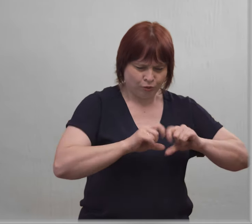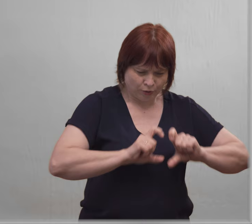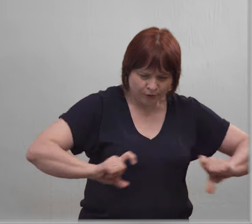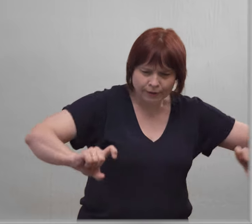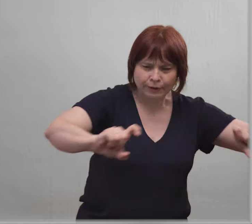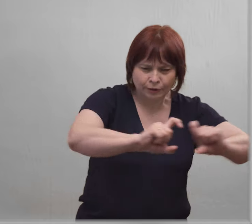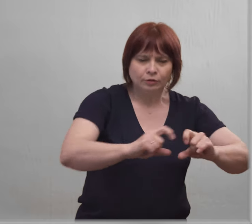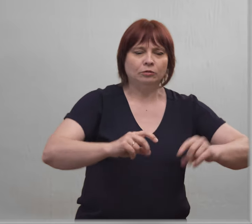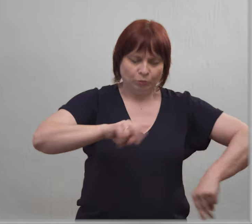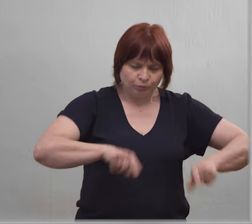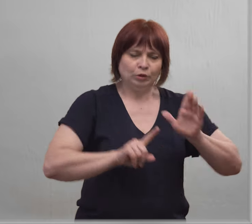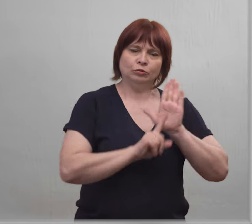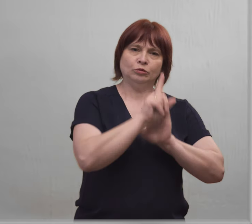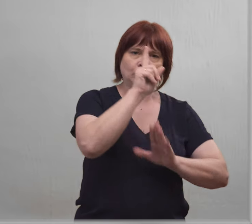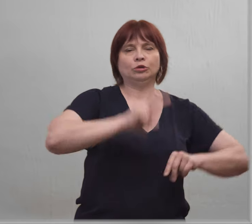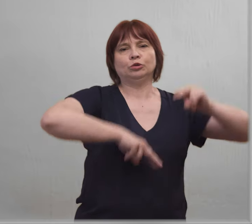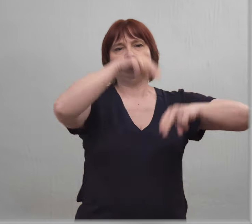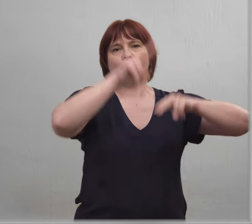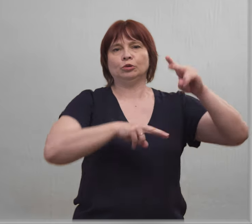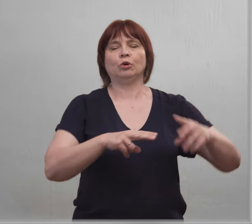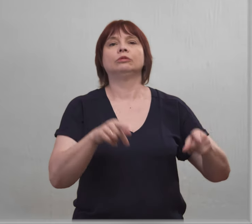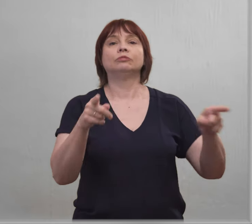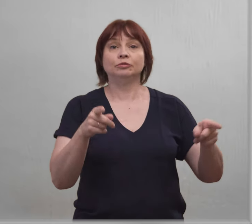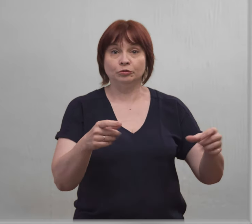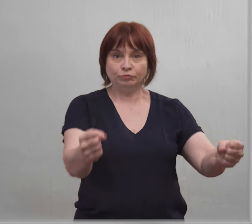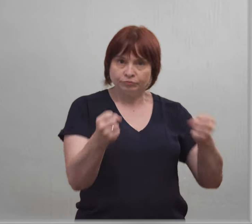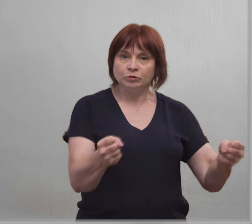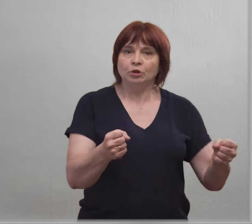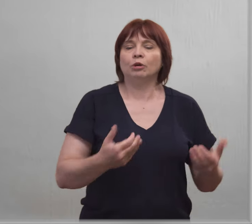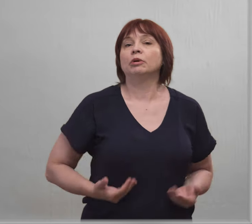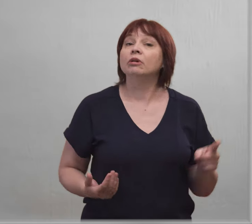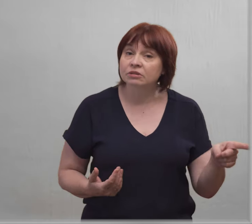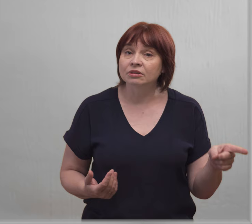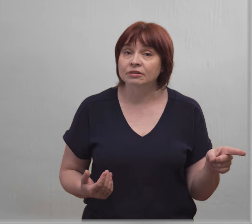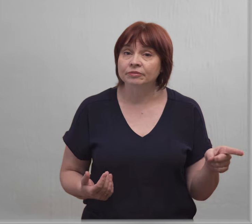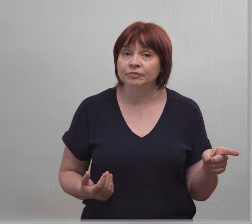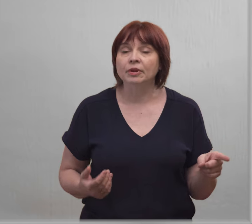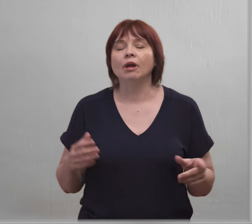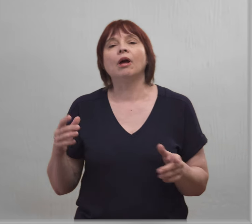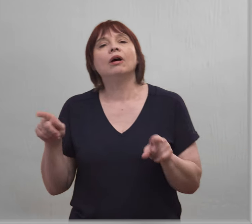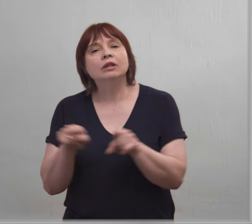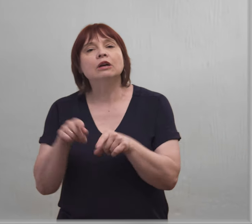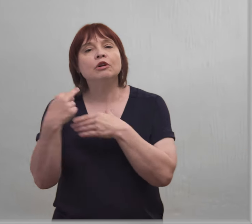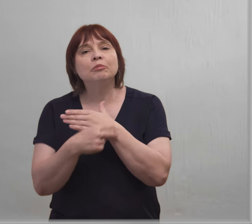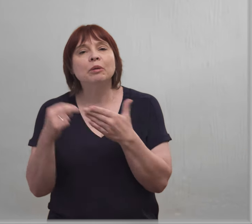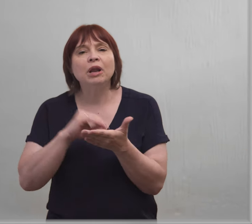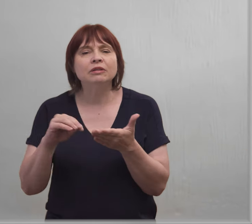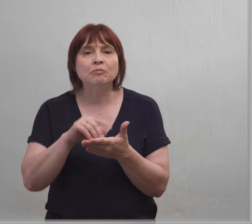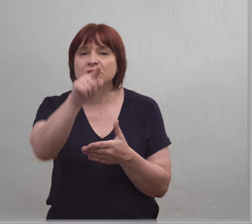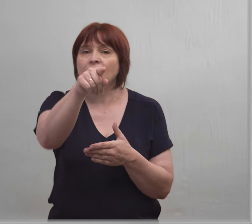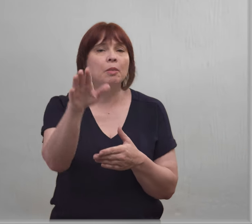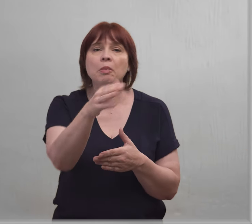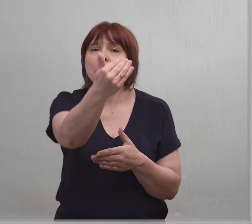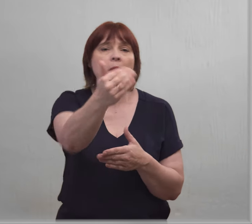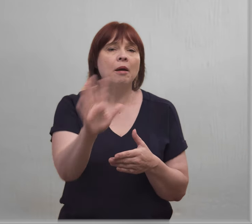знает открытую волю Божью и исполняет эту волю. Слово Божье также говорит, не вы меня избрали, а я вас избрал